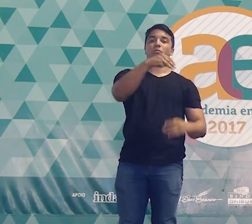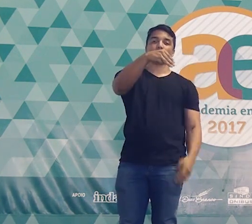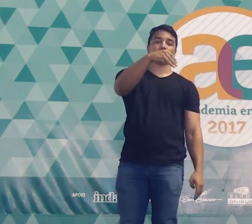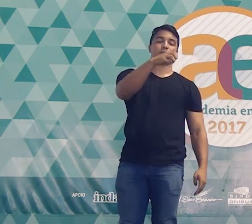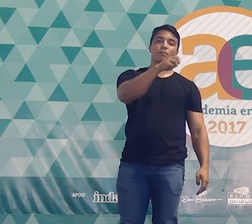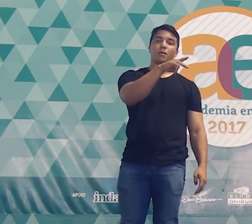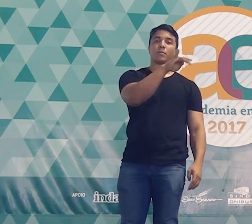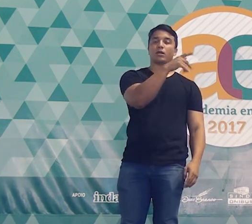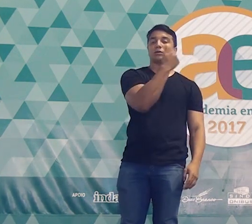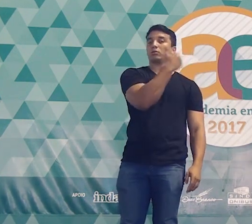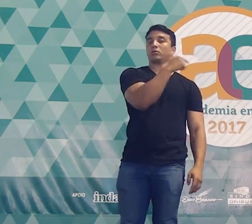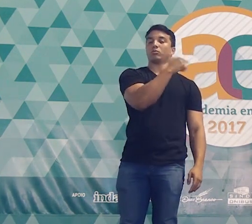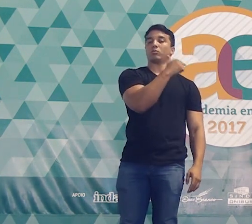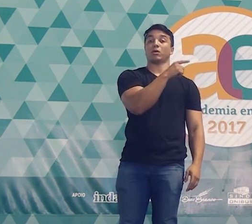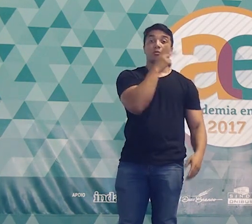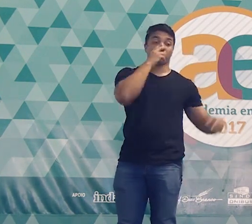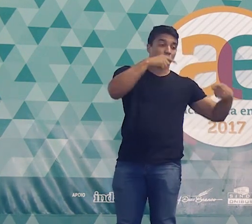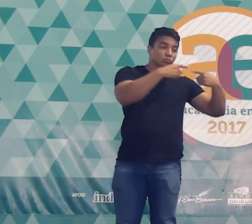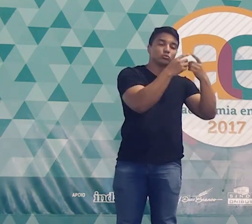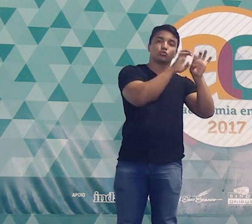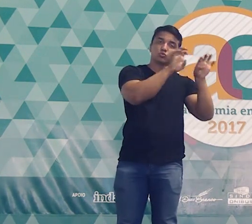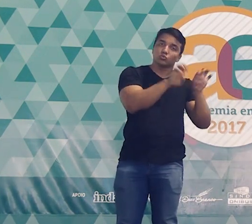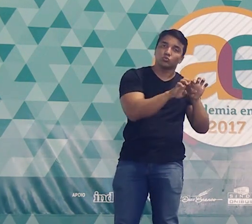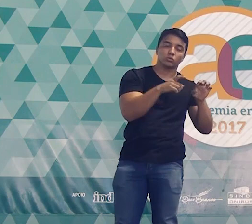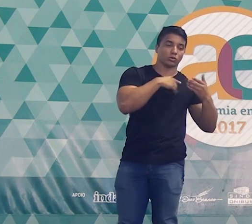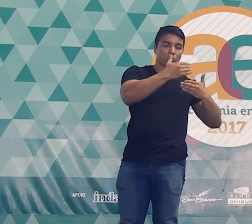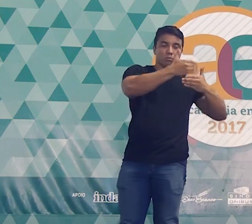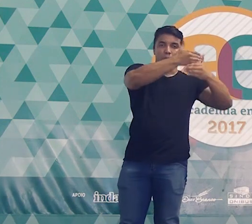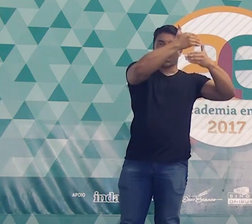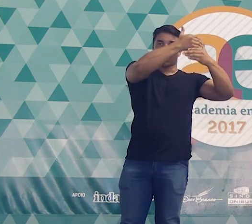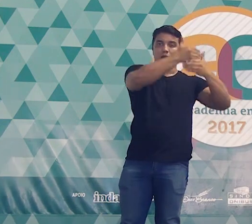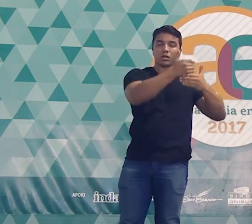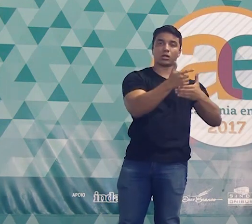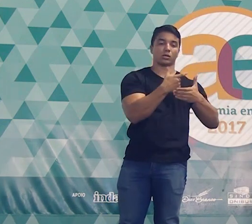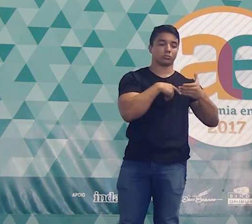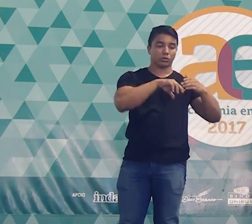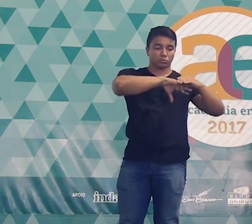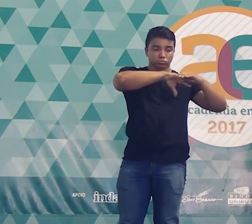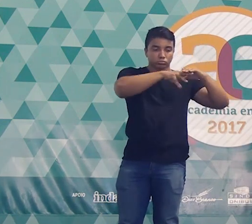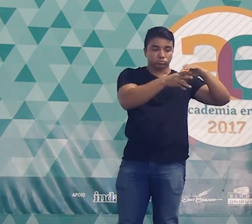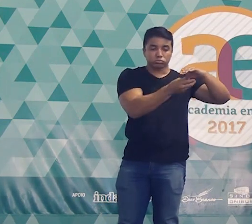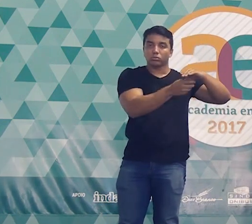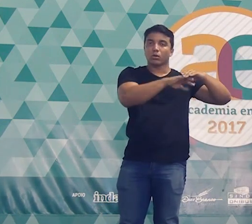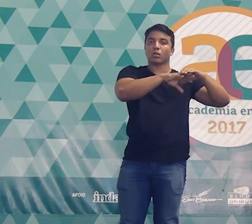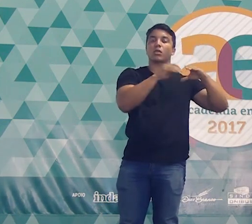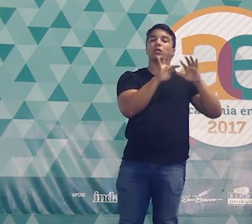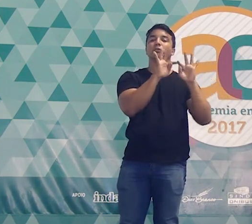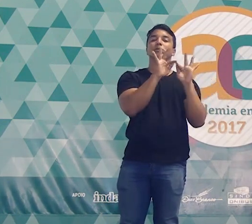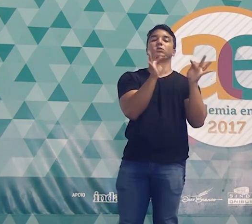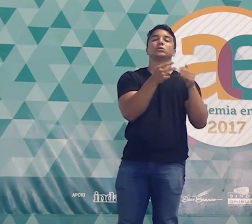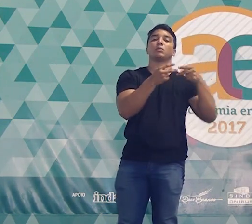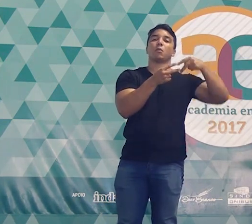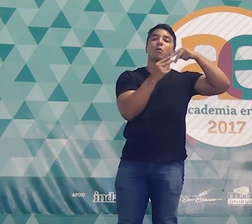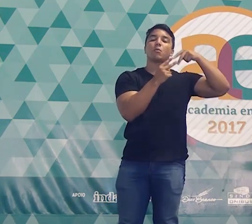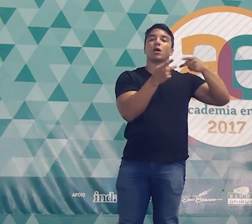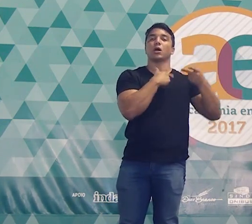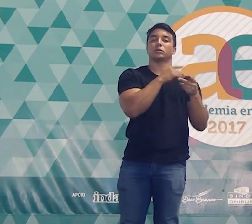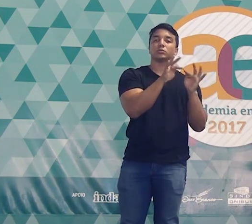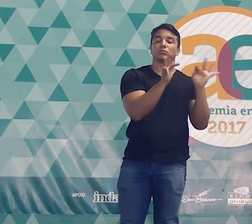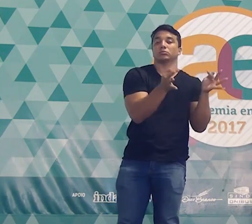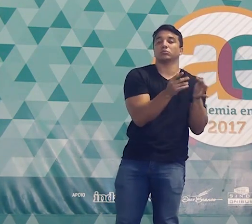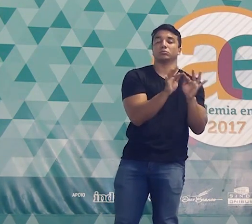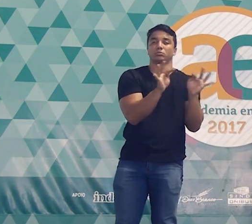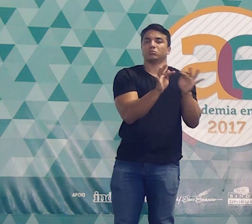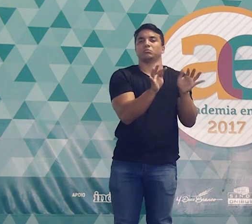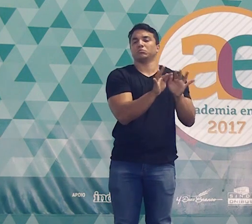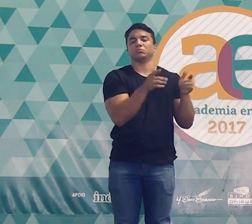bem simples, a estrutura que ela vai ter uma parede celular, uma membrana plasmática, um ribossomo e um material genético,